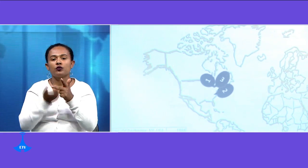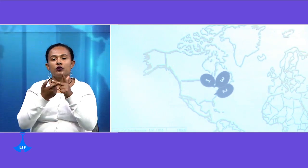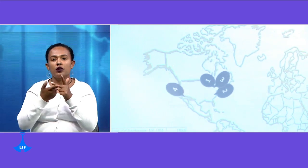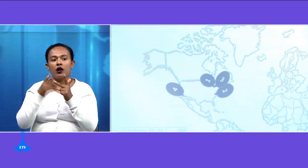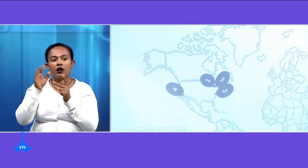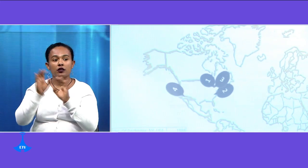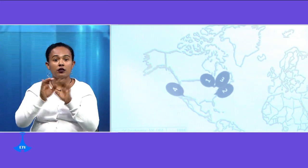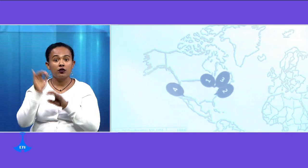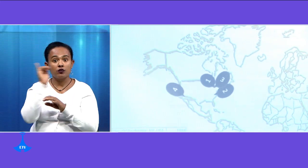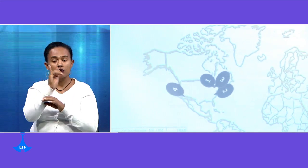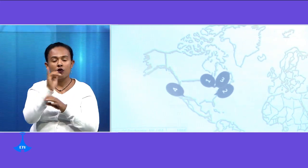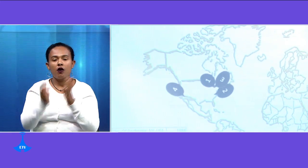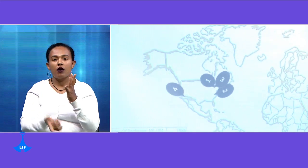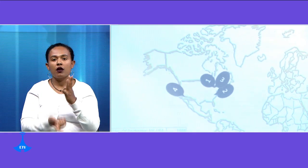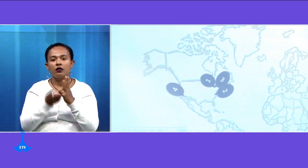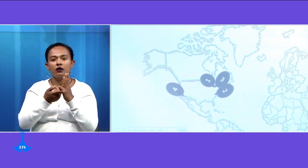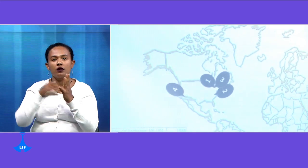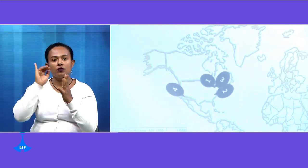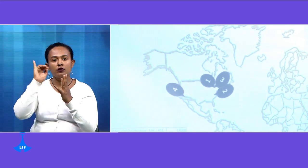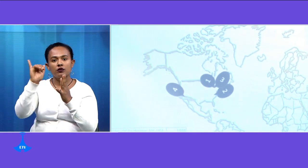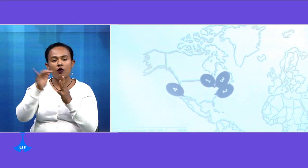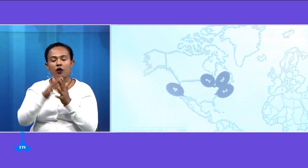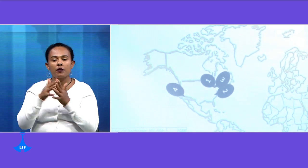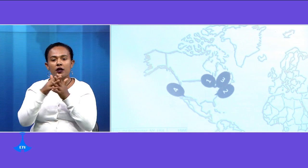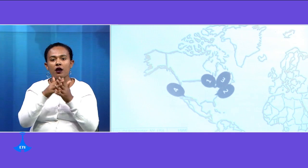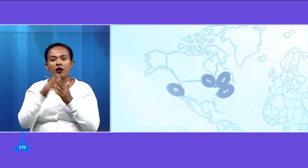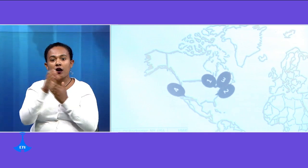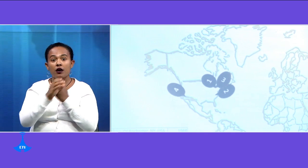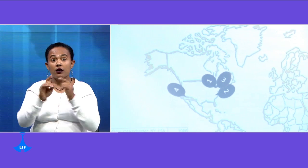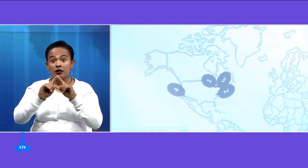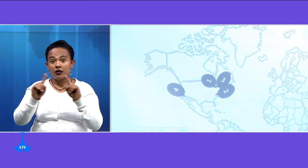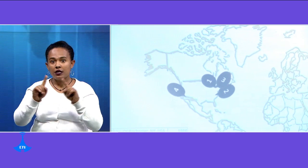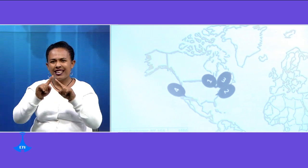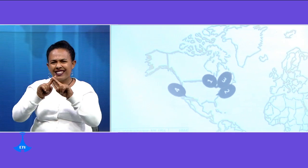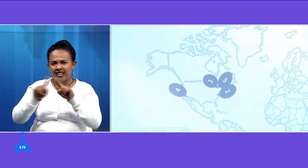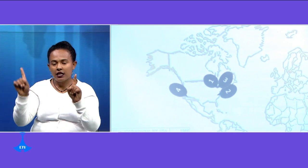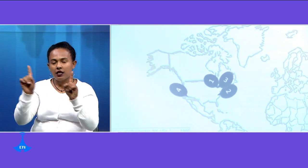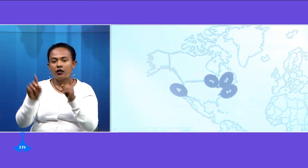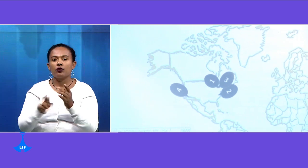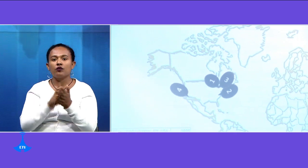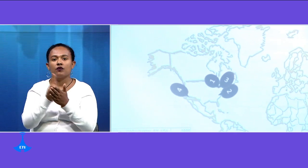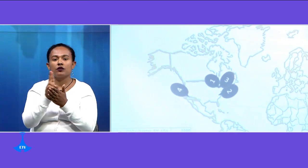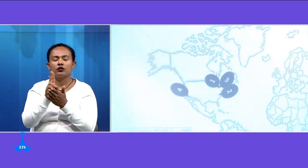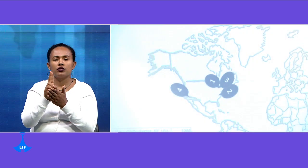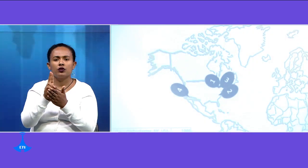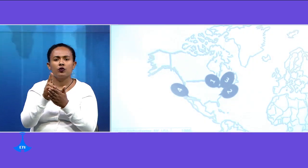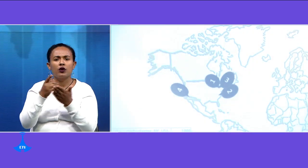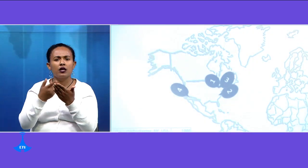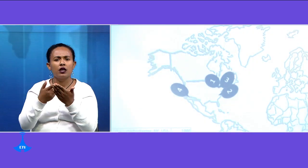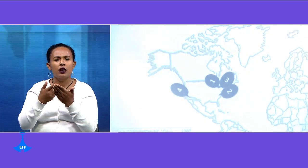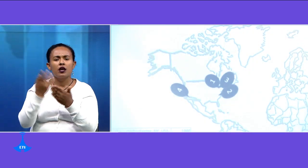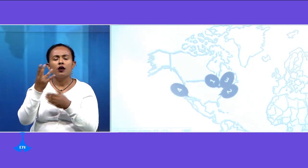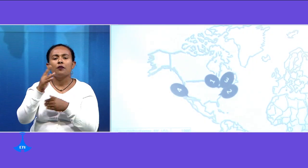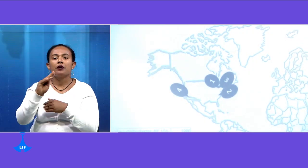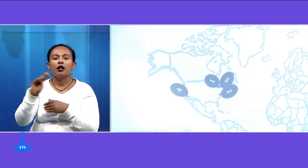የተደረገው 4ኛው እዛው አሜሪካ ሀገር። ነገር ግን የተለየ ዩኒቨርሲቲ ወደ